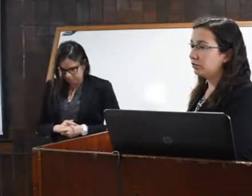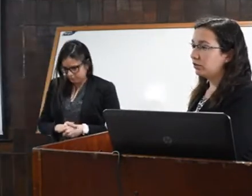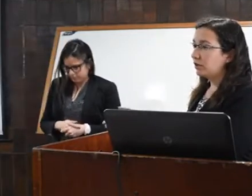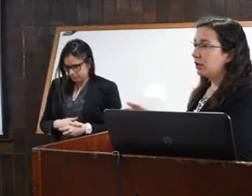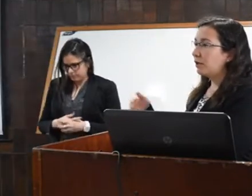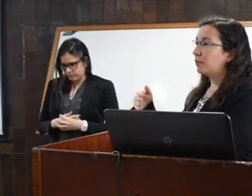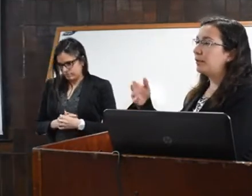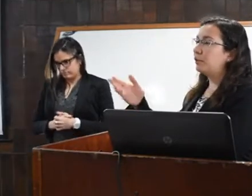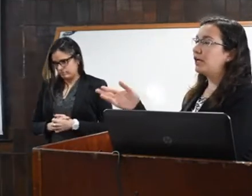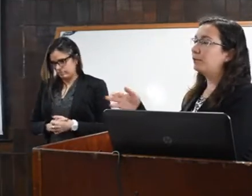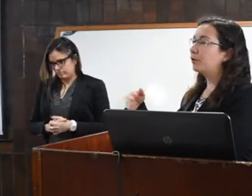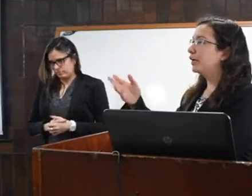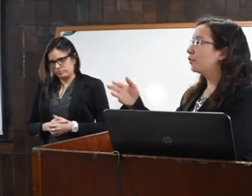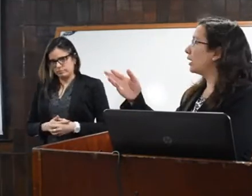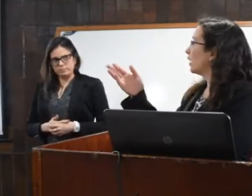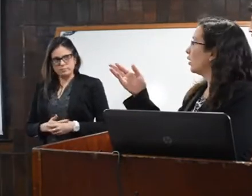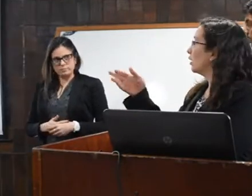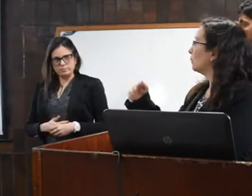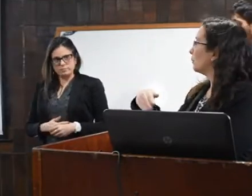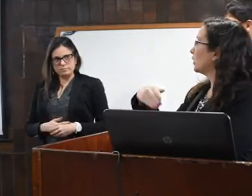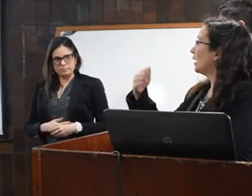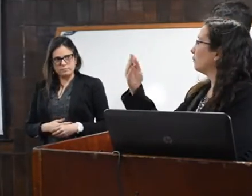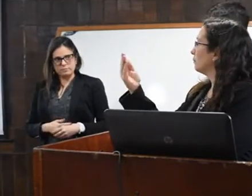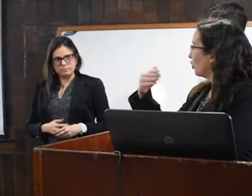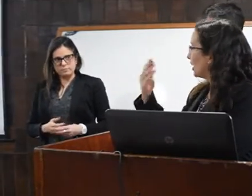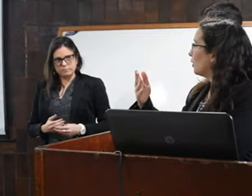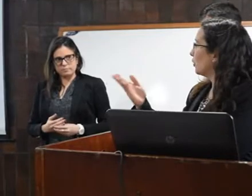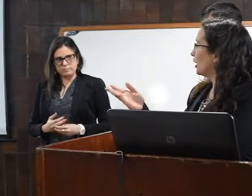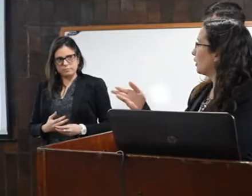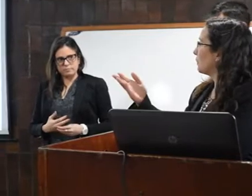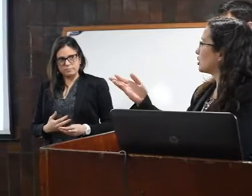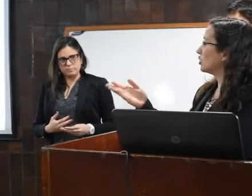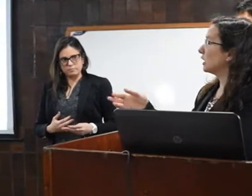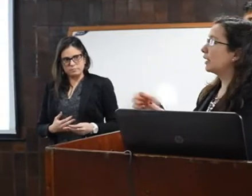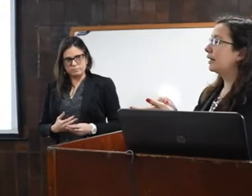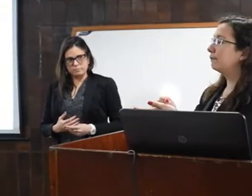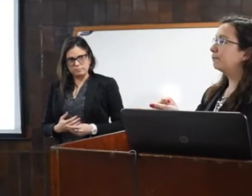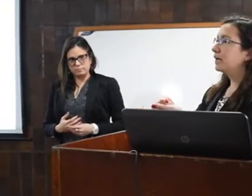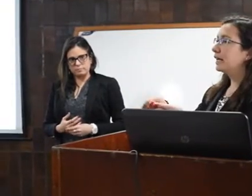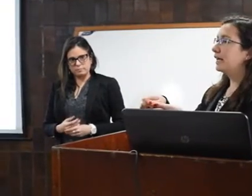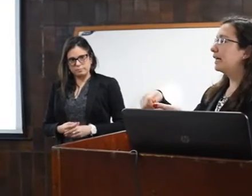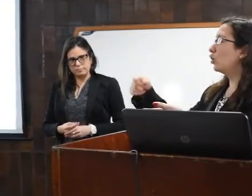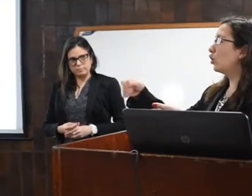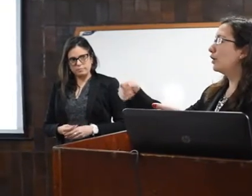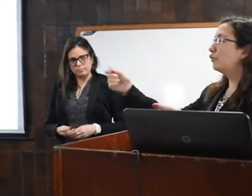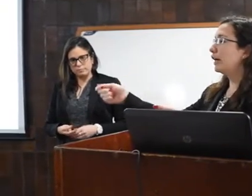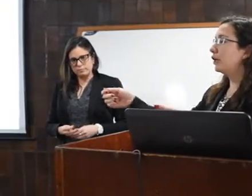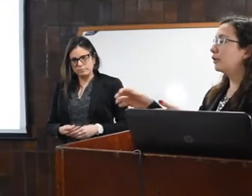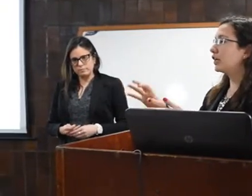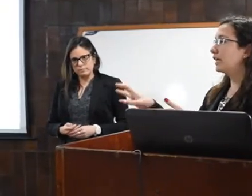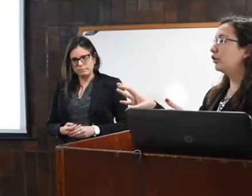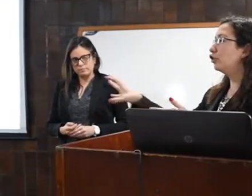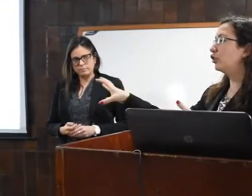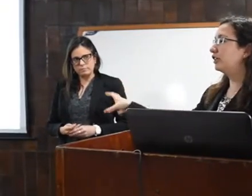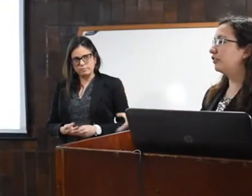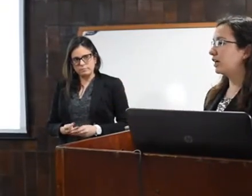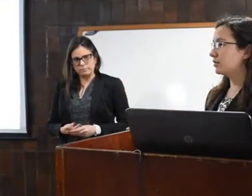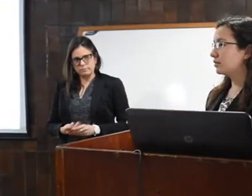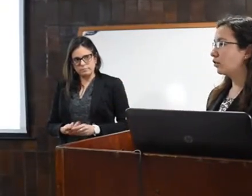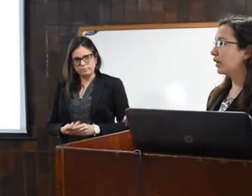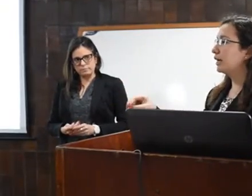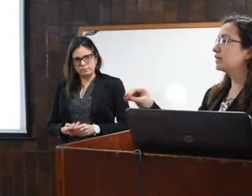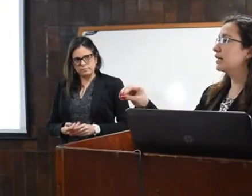no pero para poder exponer una con ya podríamos poner una persona que querés que lo cobre juliana pero en realidad no lo